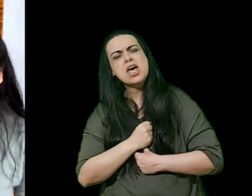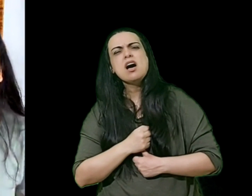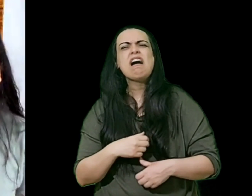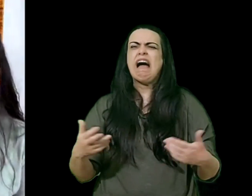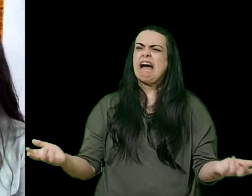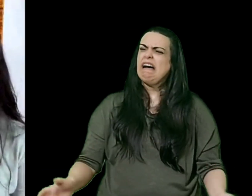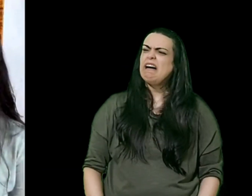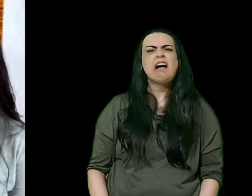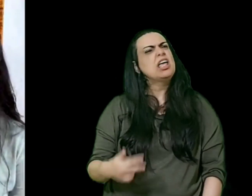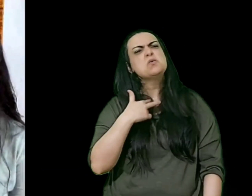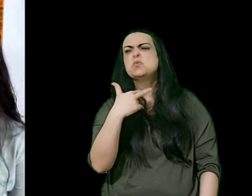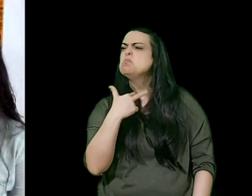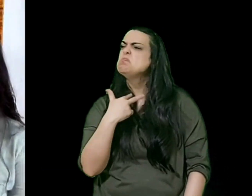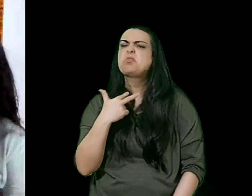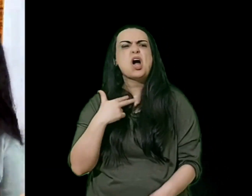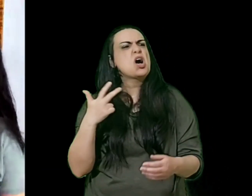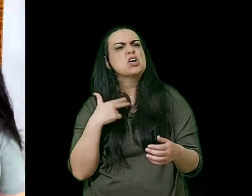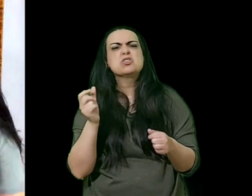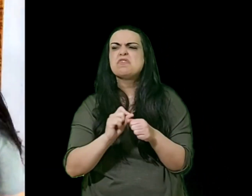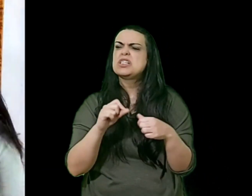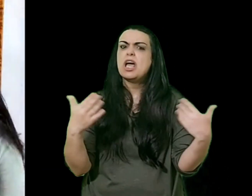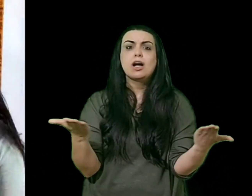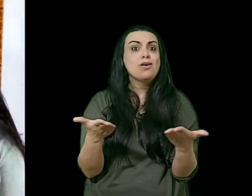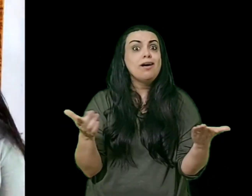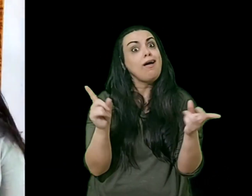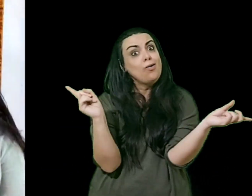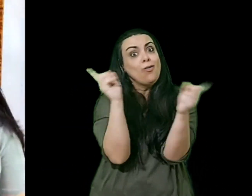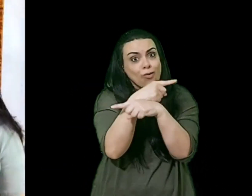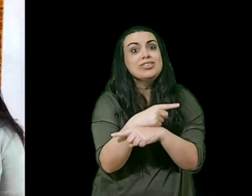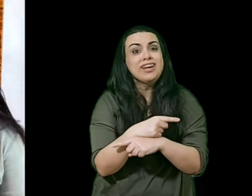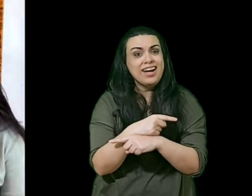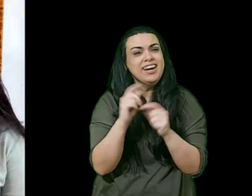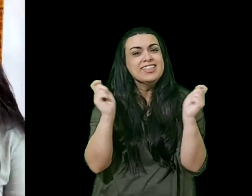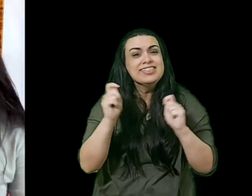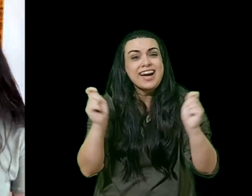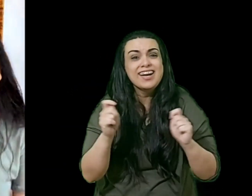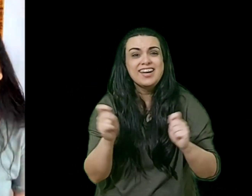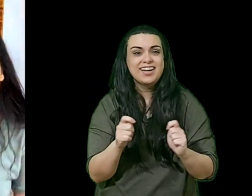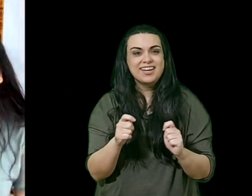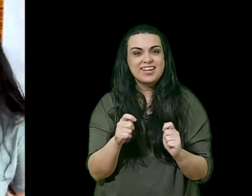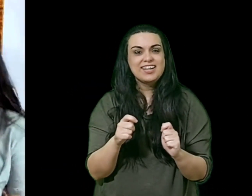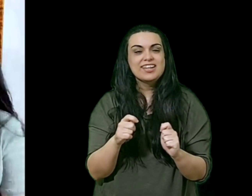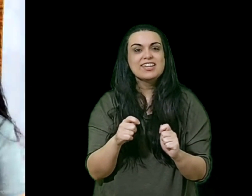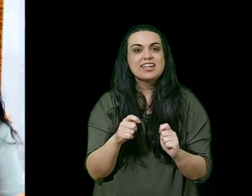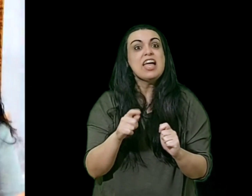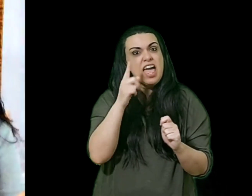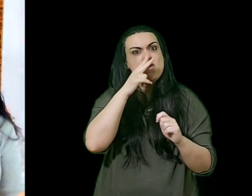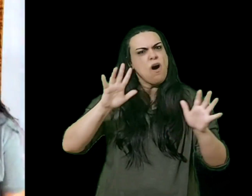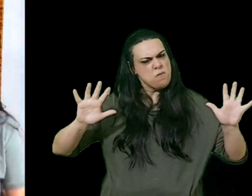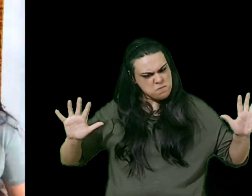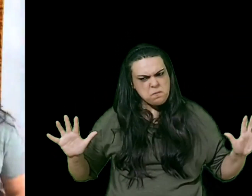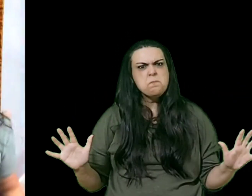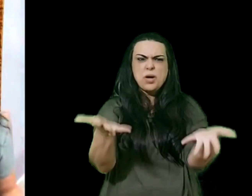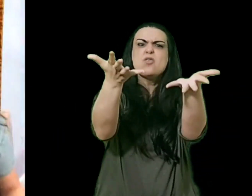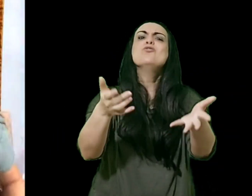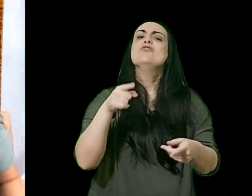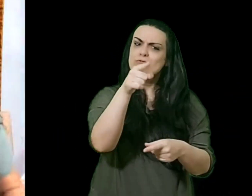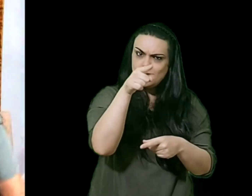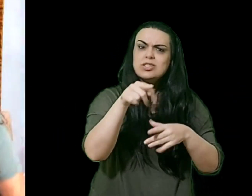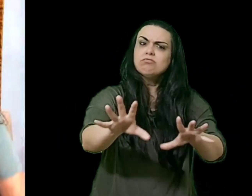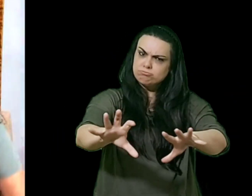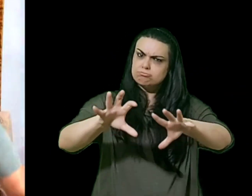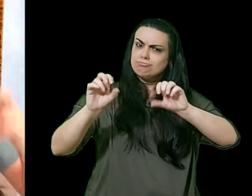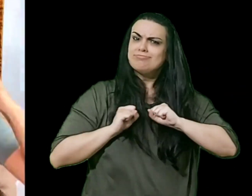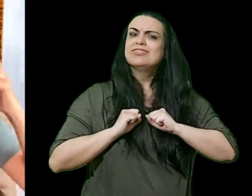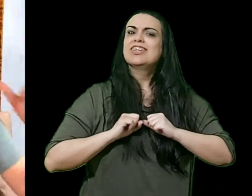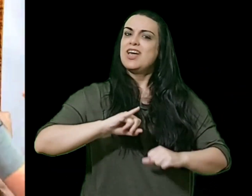dizendo, eu não posso abraçar isso agora, na verdade é justamente o contrário. É o sentido inverso, é ela que te empurra para abraçar essa